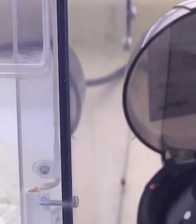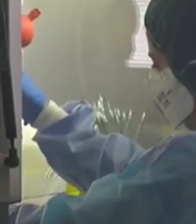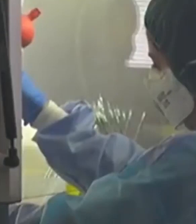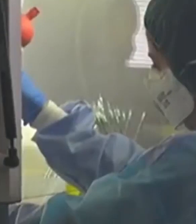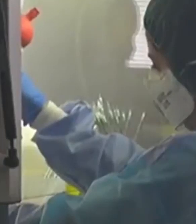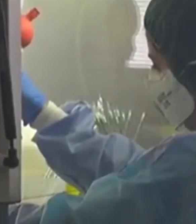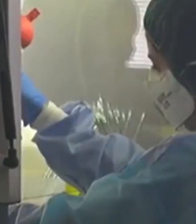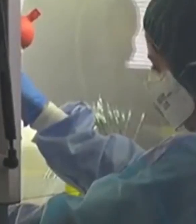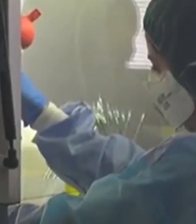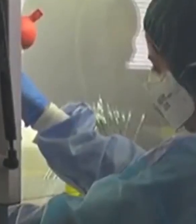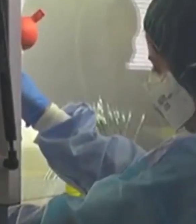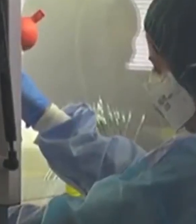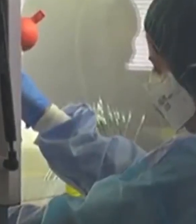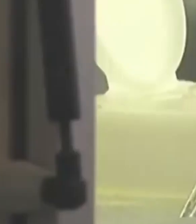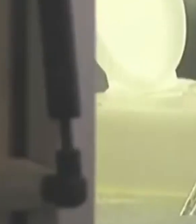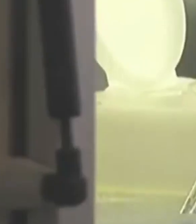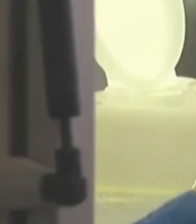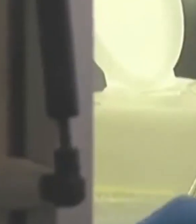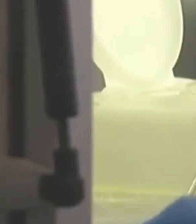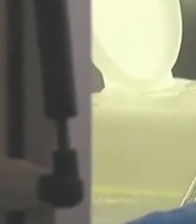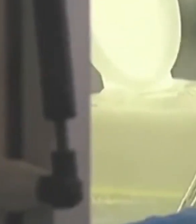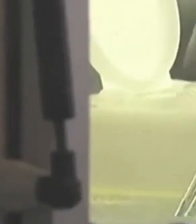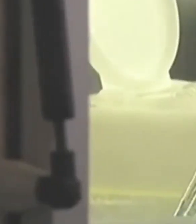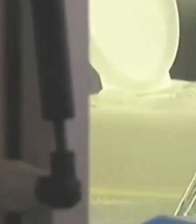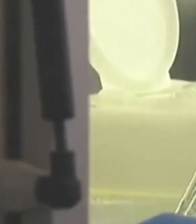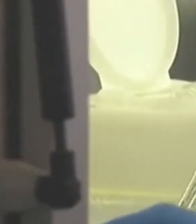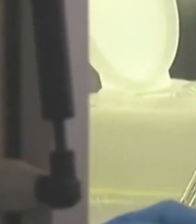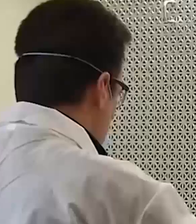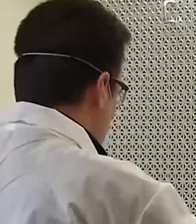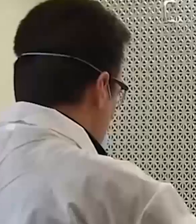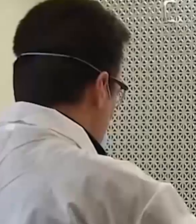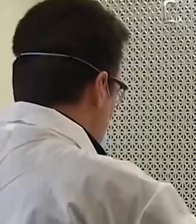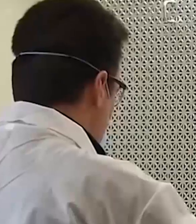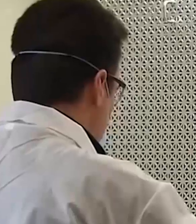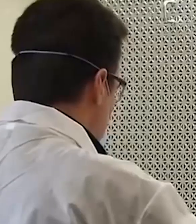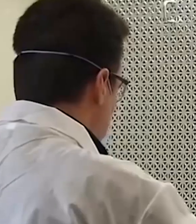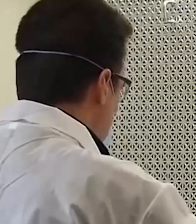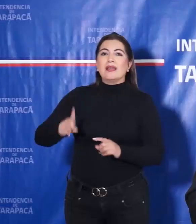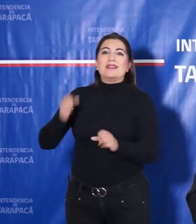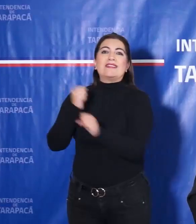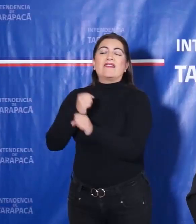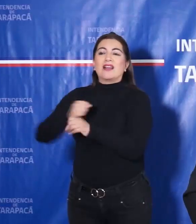para poder contribuir que los funcionarios de los establecimientos de larga estadía de los adultos mayores,